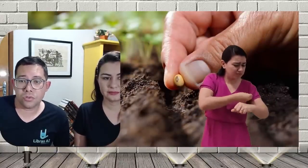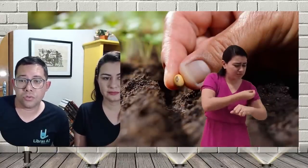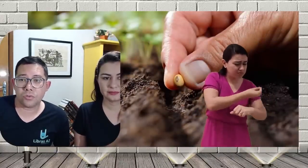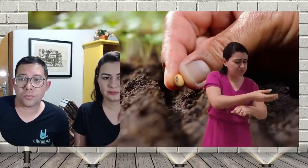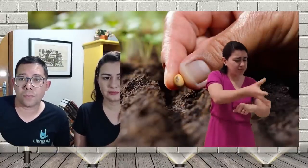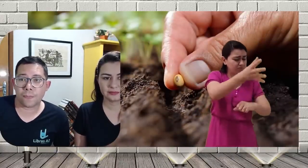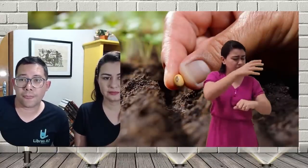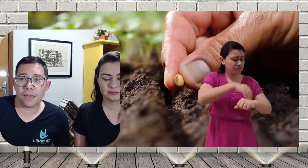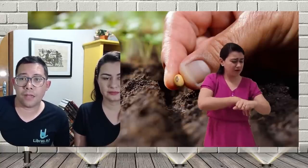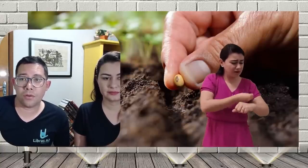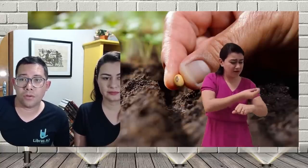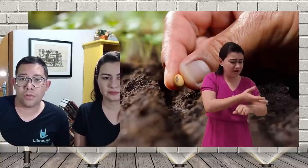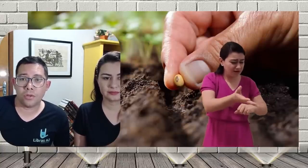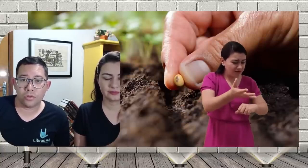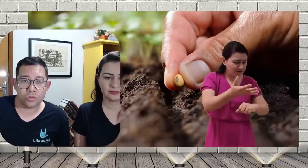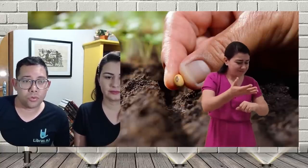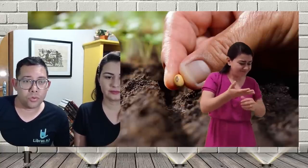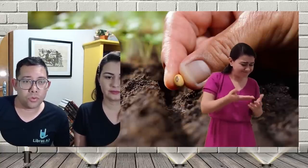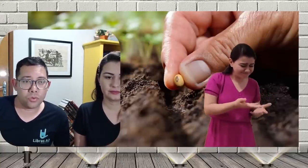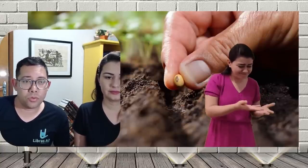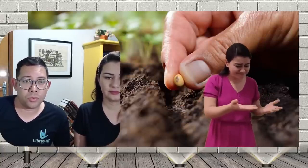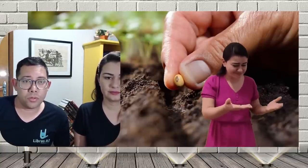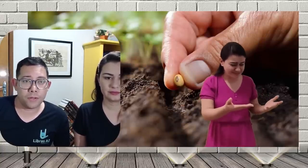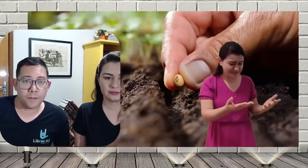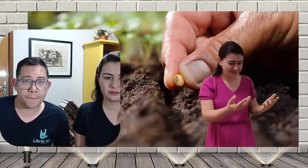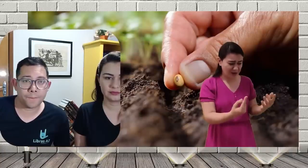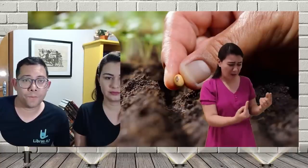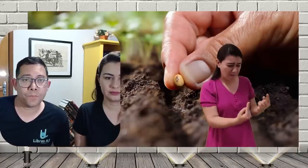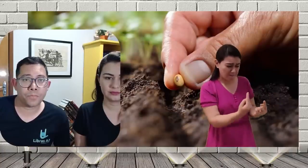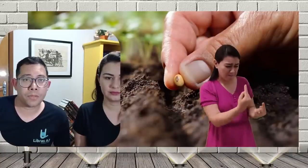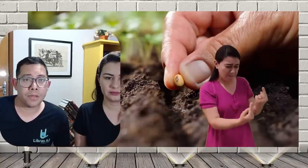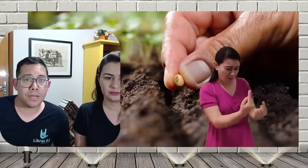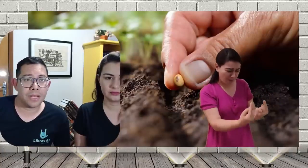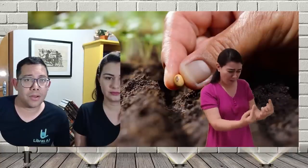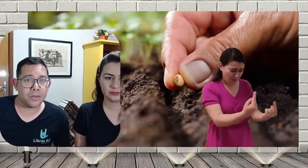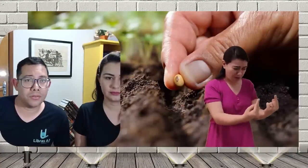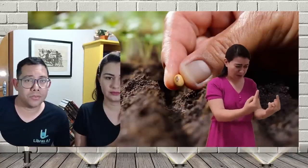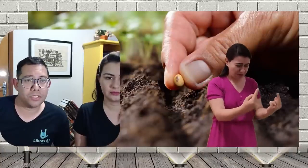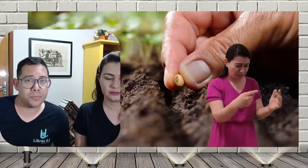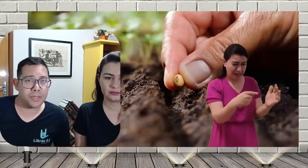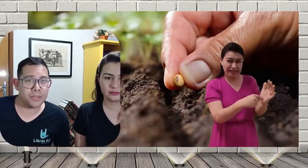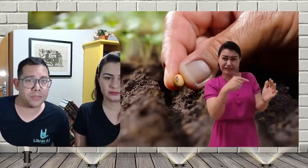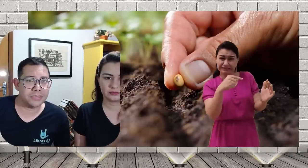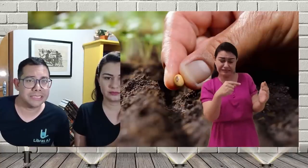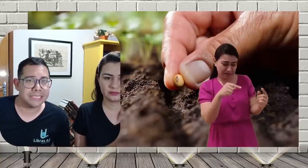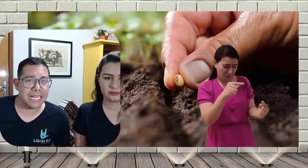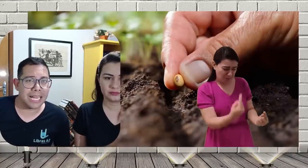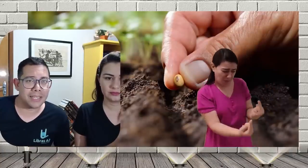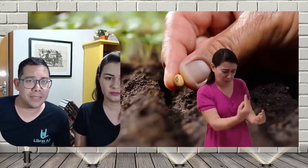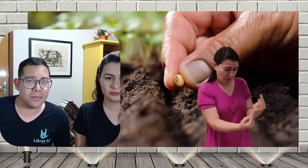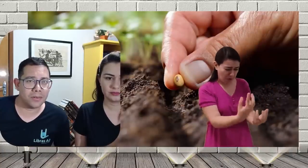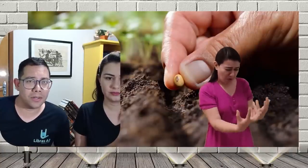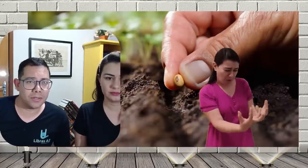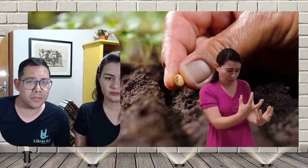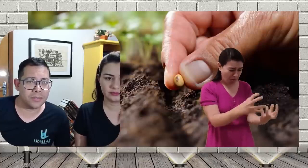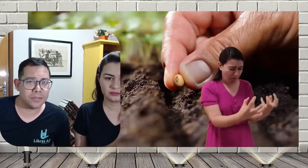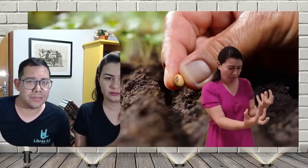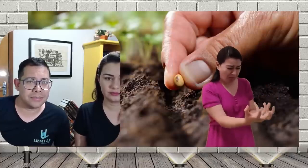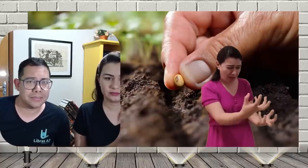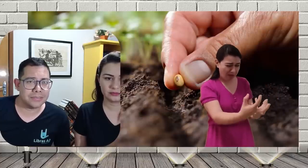Isso. Olha lá, ó. Jogou. Olha lá, ó, os espinhos. Ó.